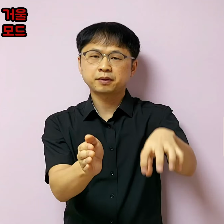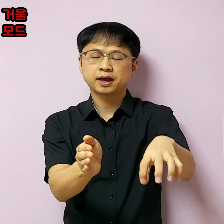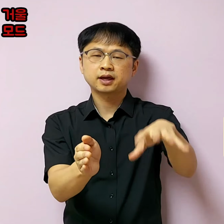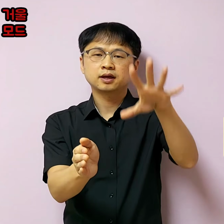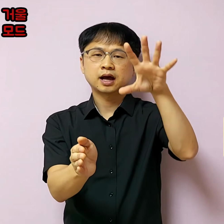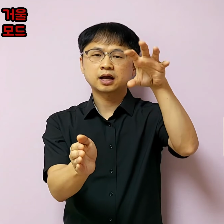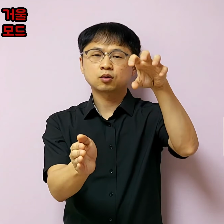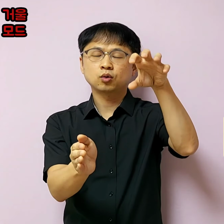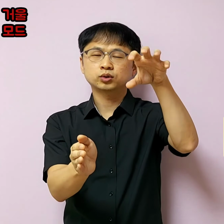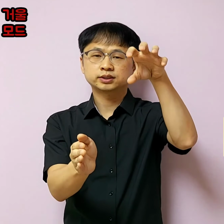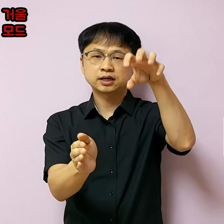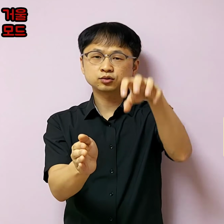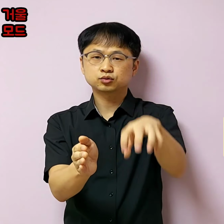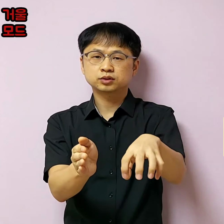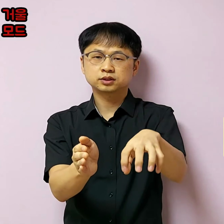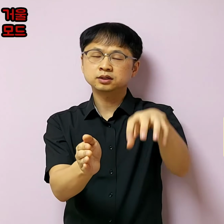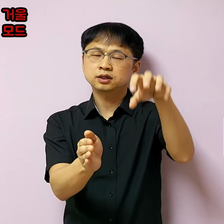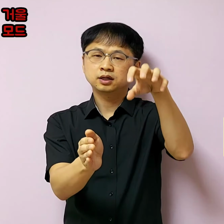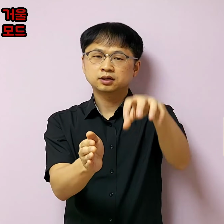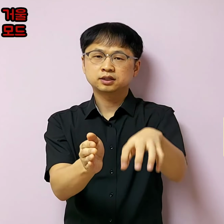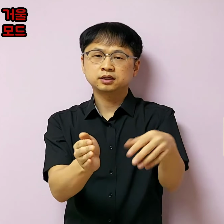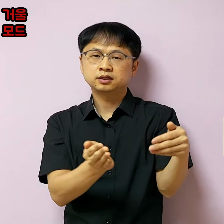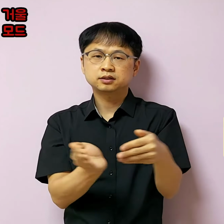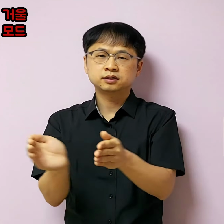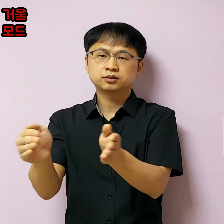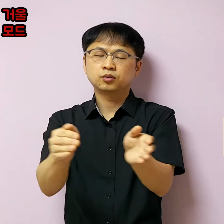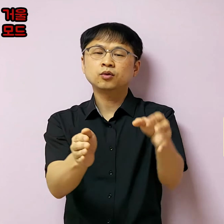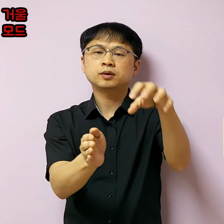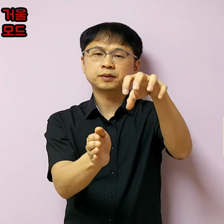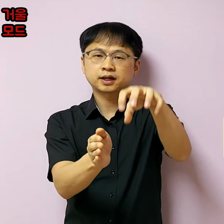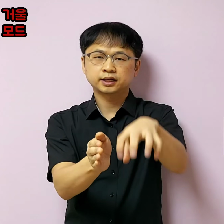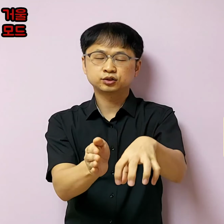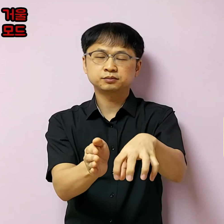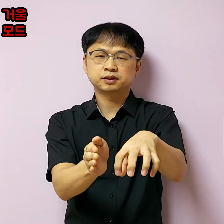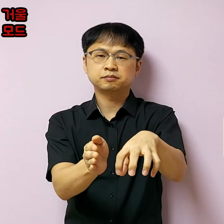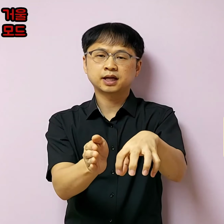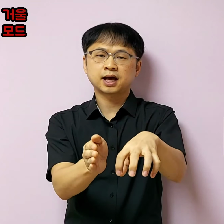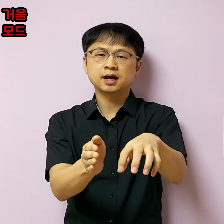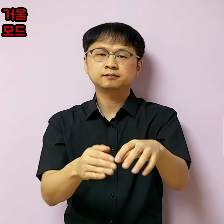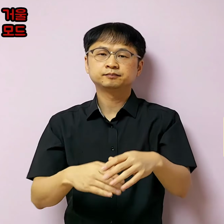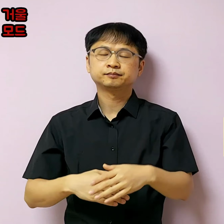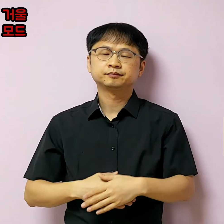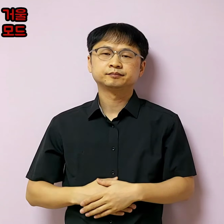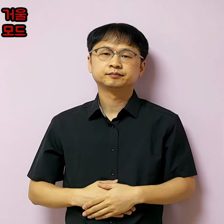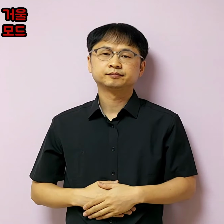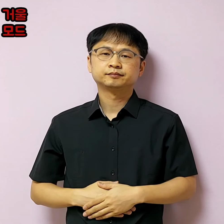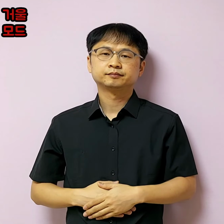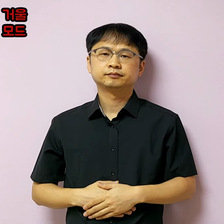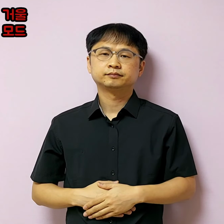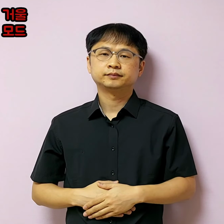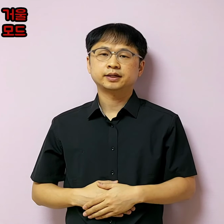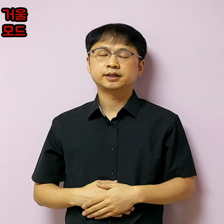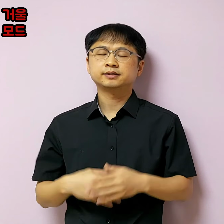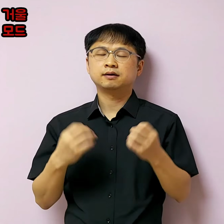옆에, 아까 곳 장소 수어를 길 그리고 옆에다가 해주시면 됩니다. 네,